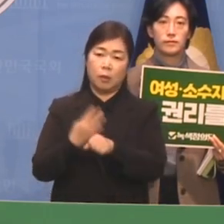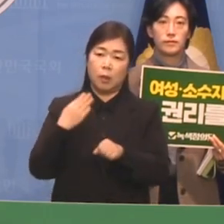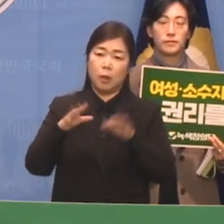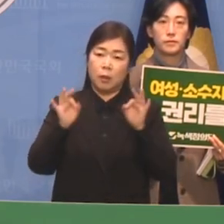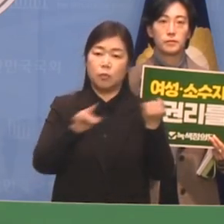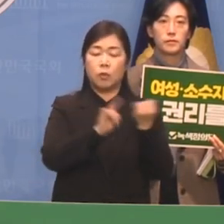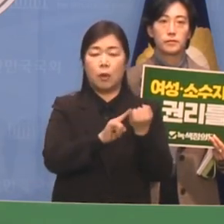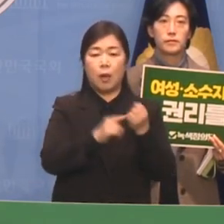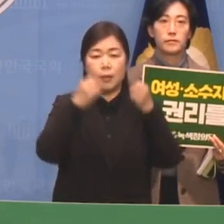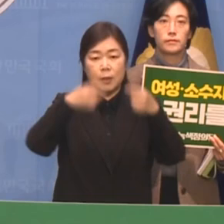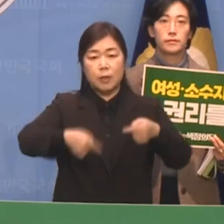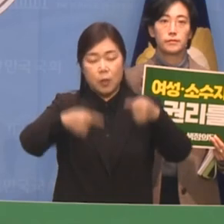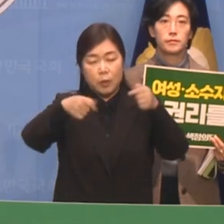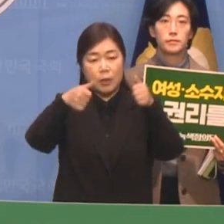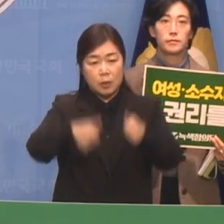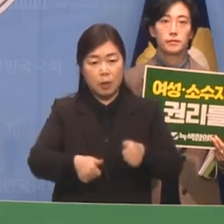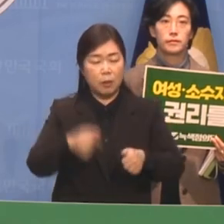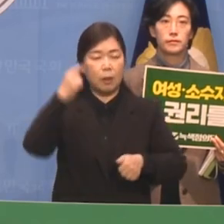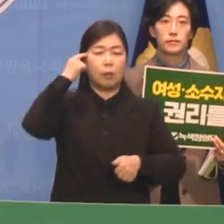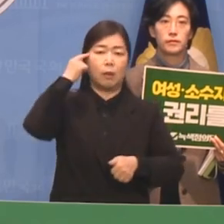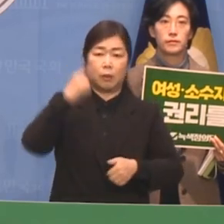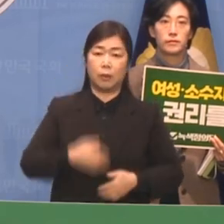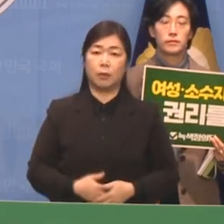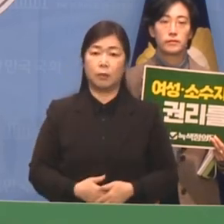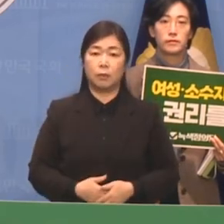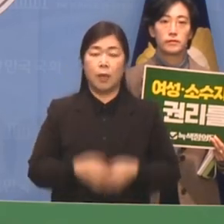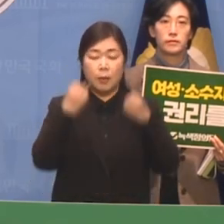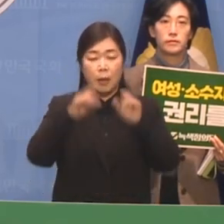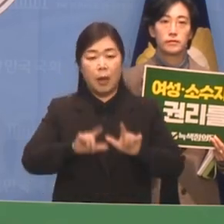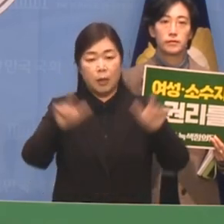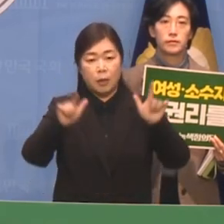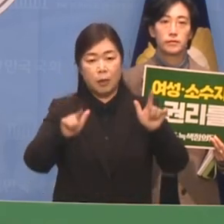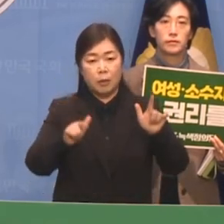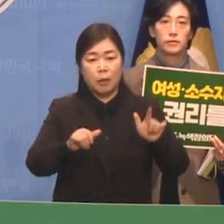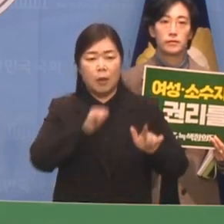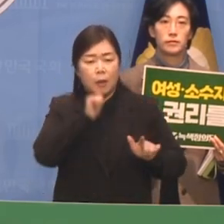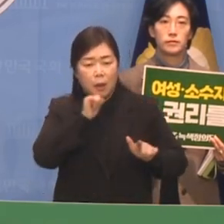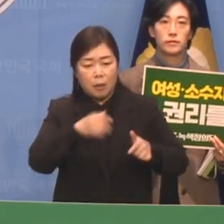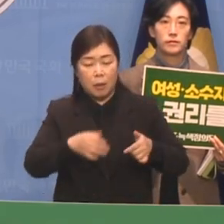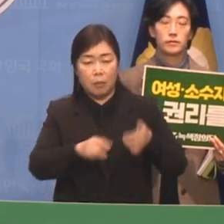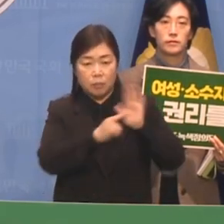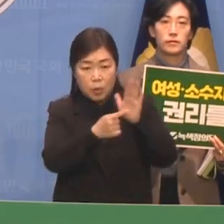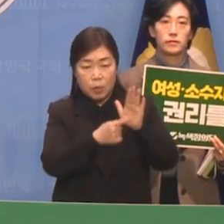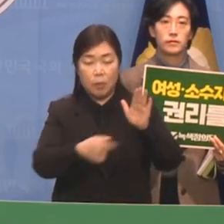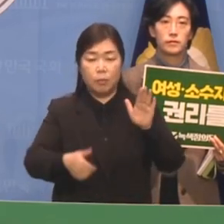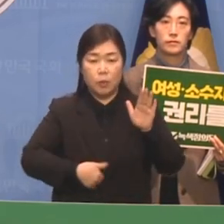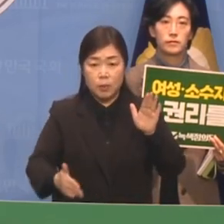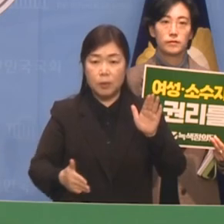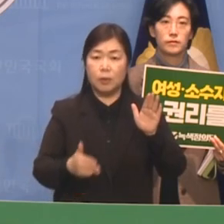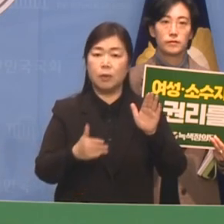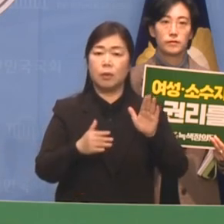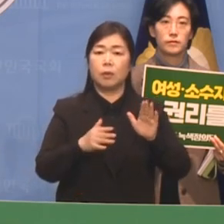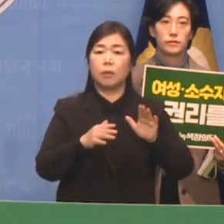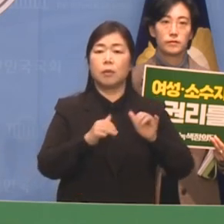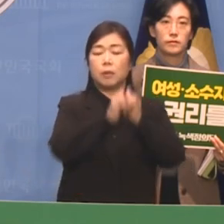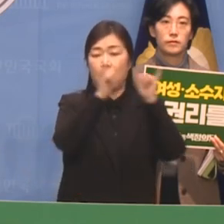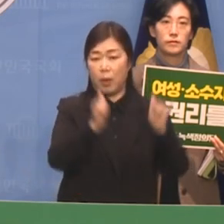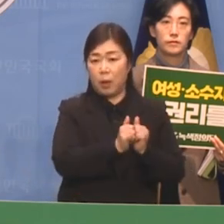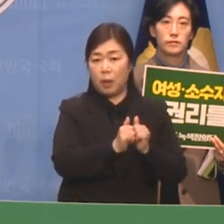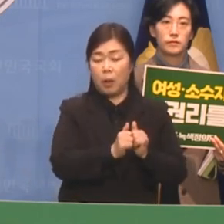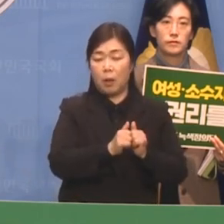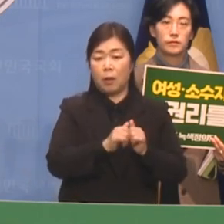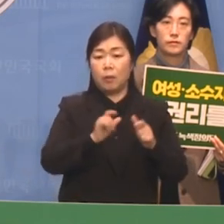떠올랐습니다. 새해에는 빈곤을 증명하지 않아도 놓치는 사람이 없는, 더 이상 잃어버리는 생명이 없는